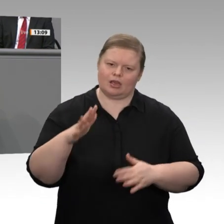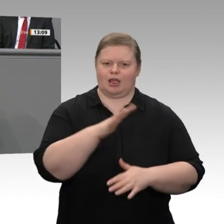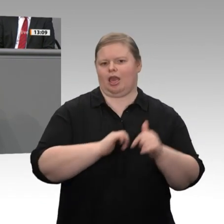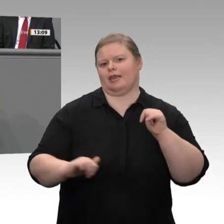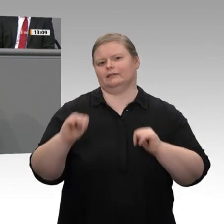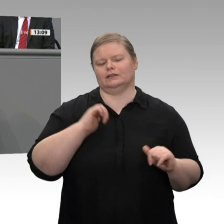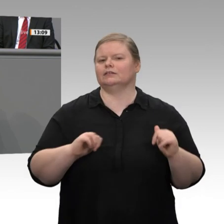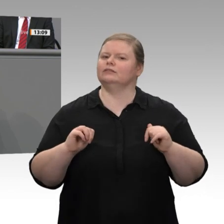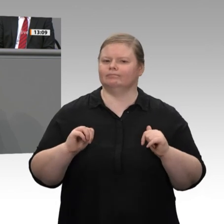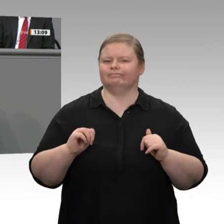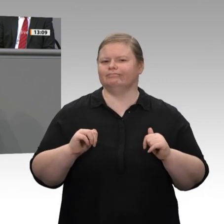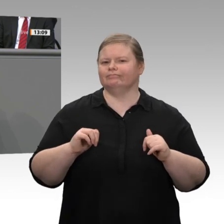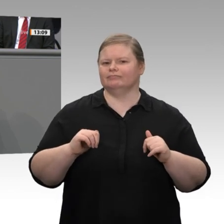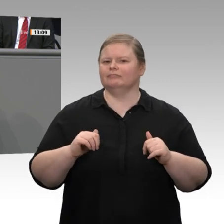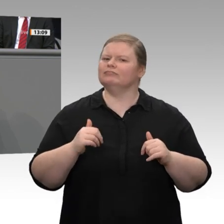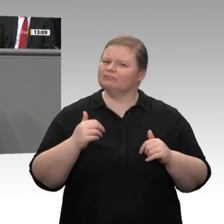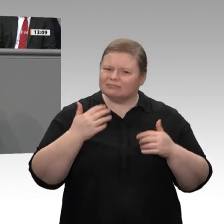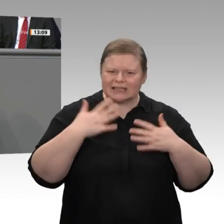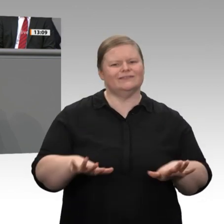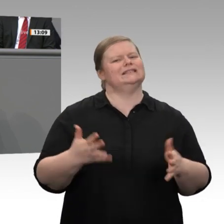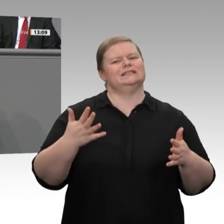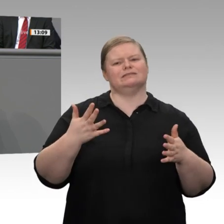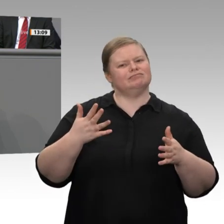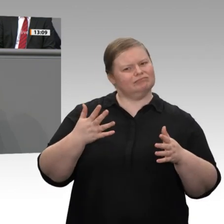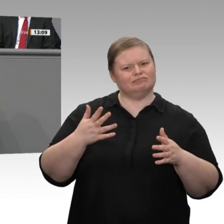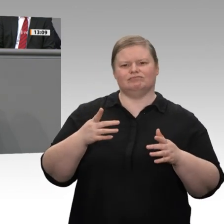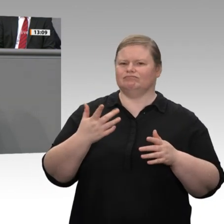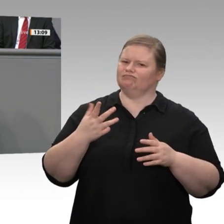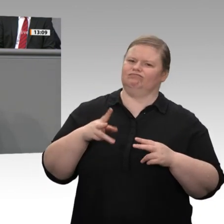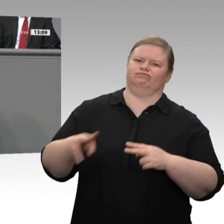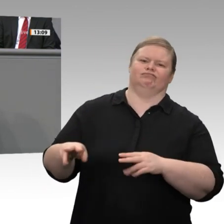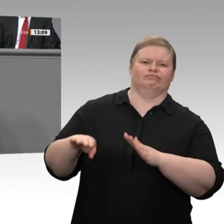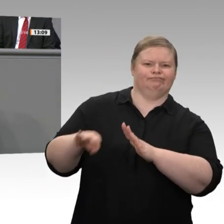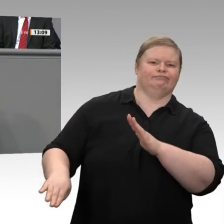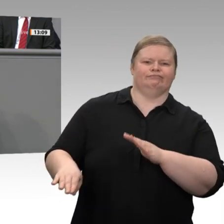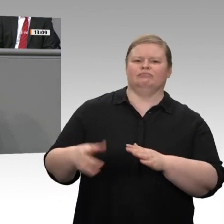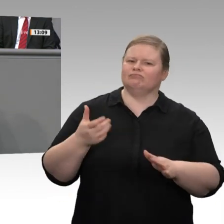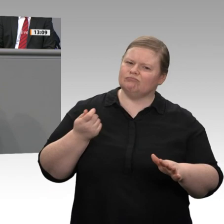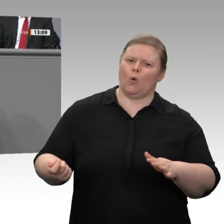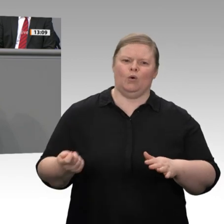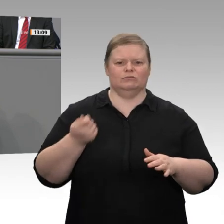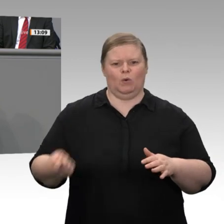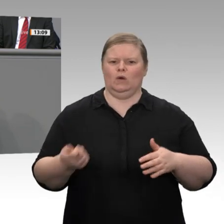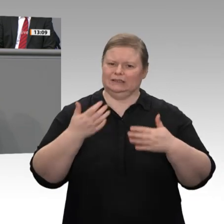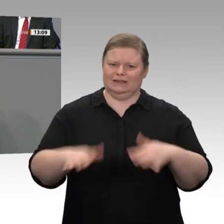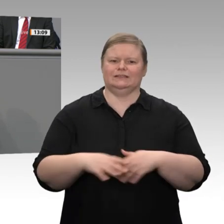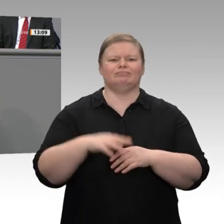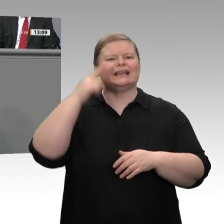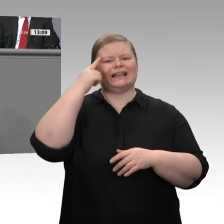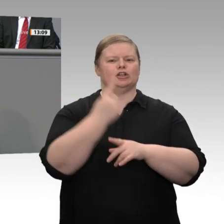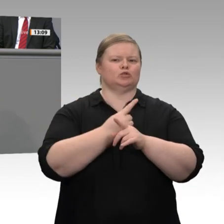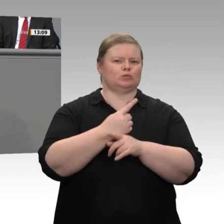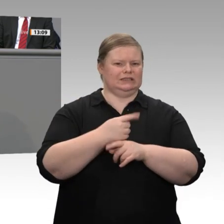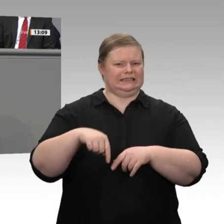Gedenkstunde in dieser Woche hat uns dieses Verbrechen wieder einmal in aller Deutlichkeit vor Augen geführt. Und wir sind